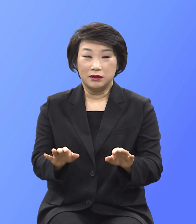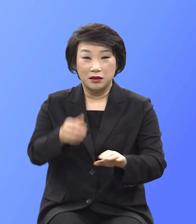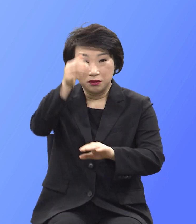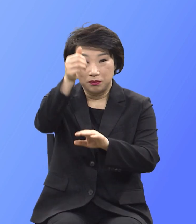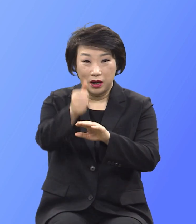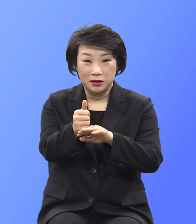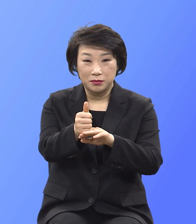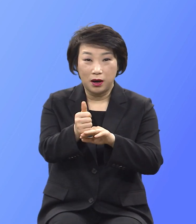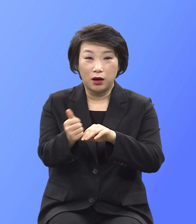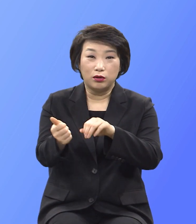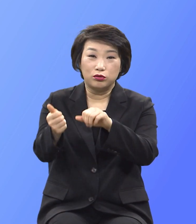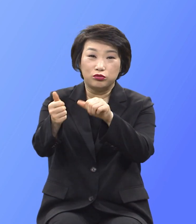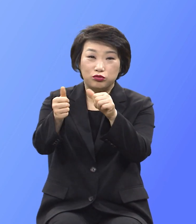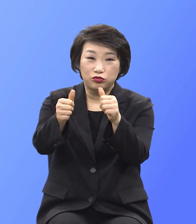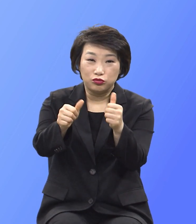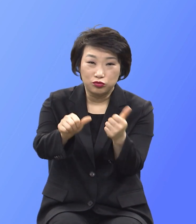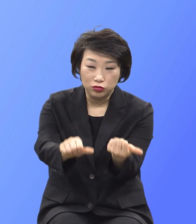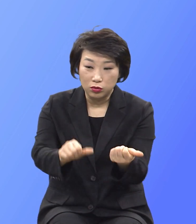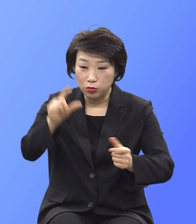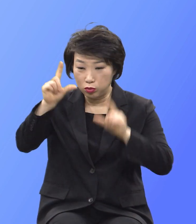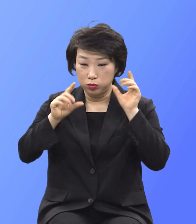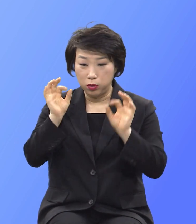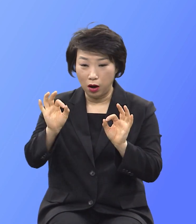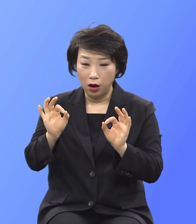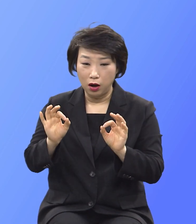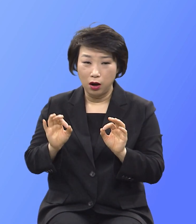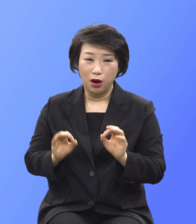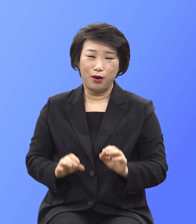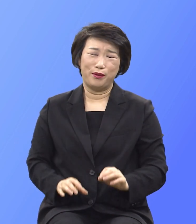장렬하게 죽는 그 모습. 예.